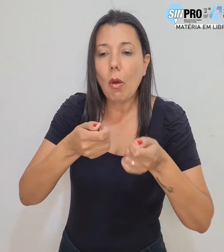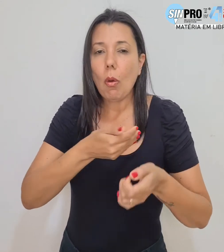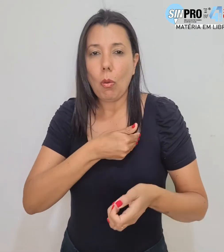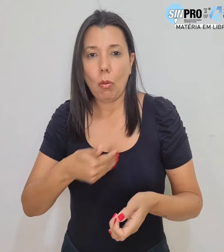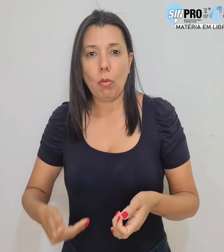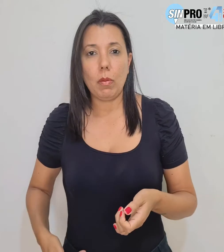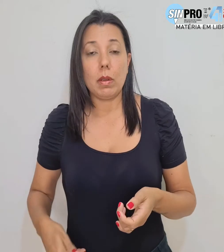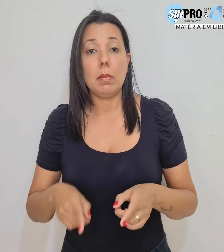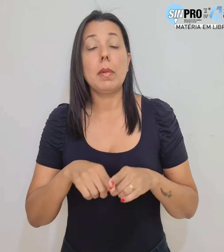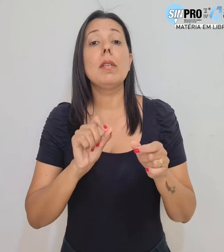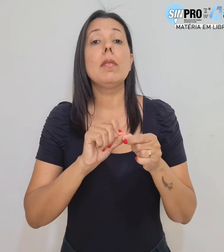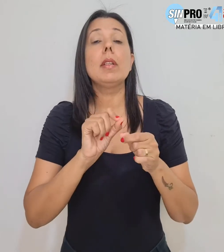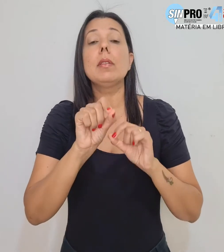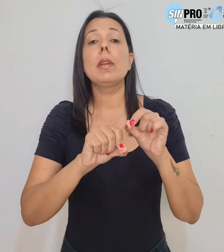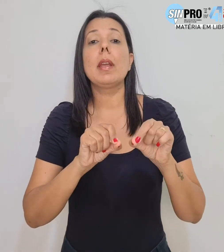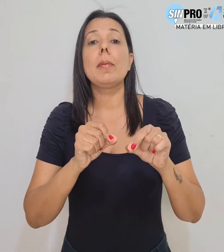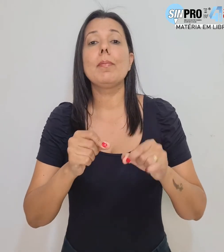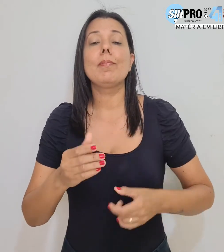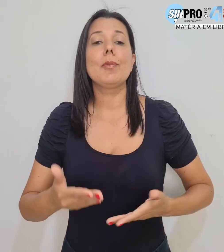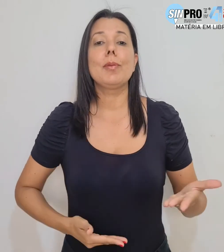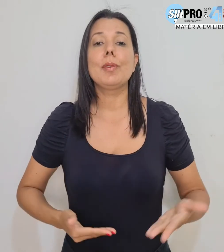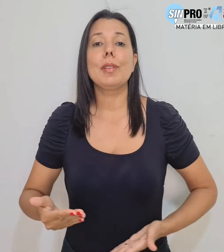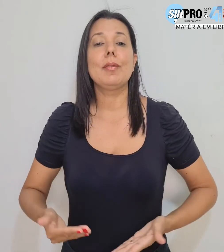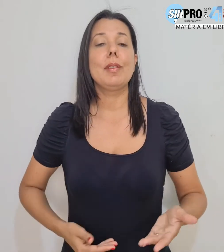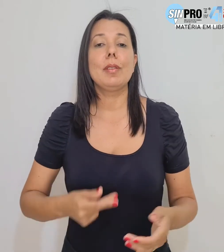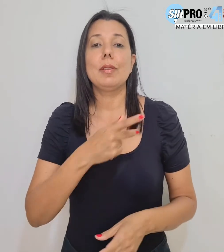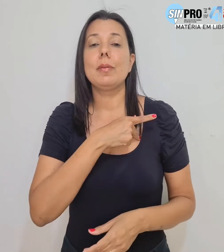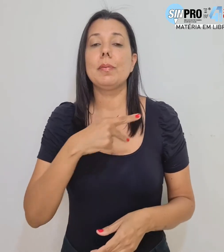para executar os serviços públicos,